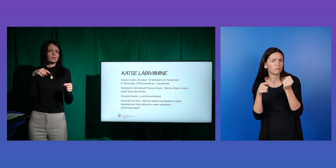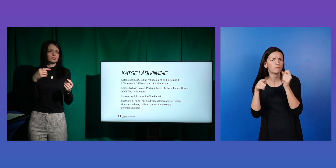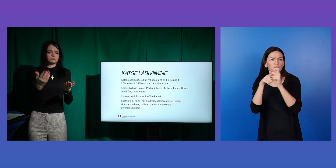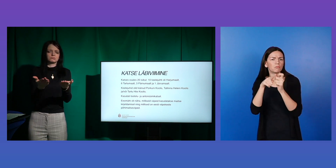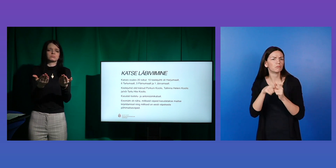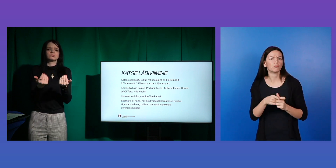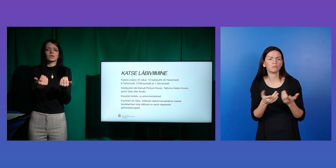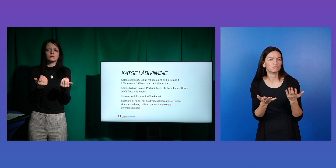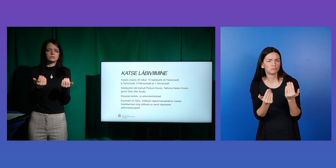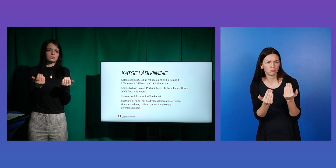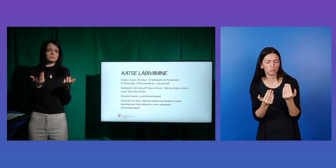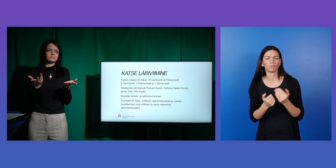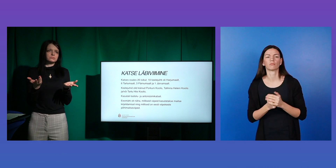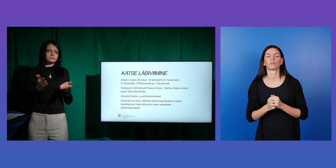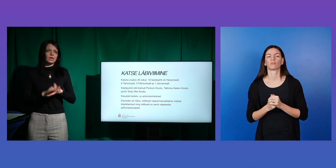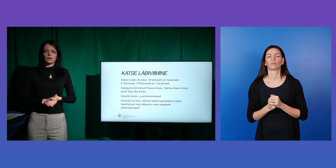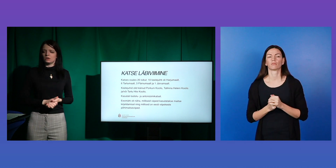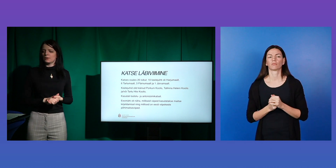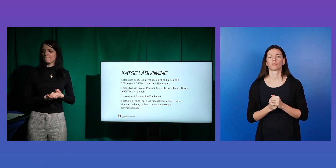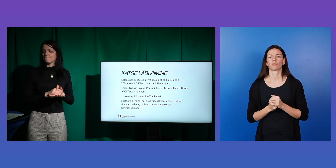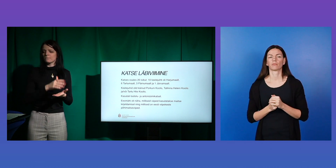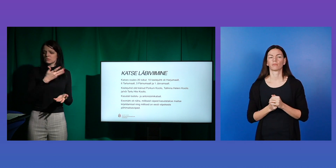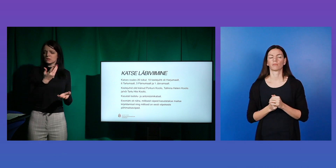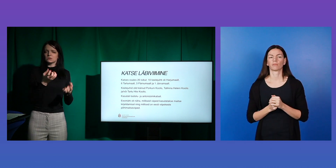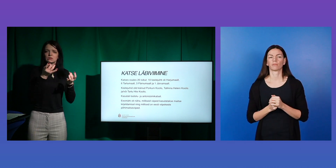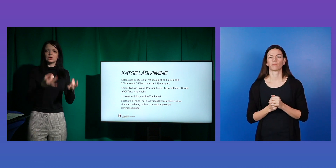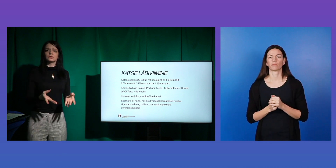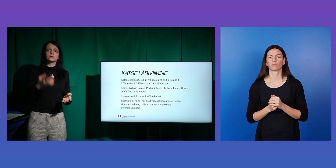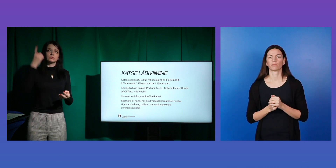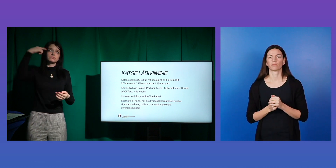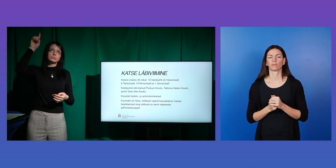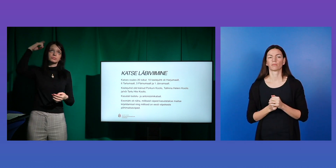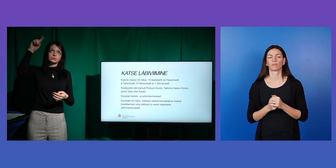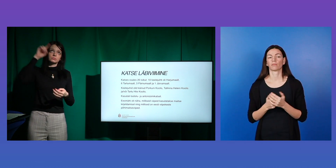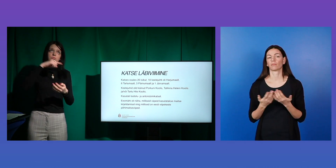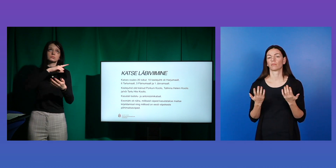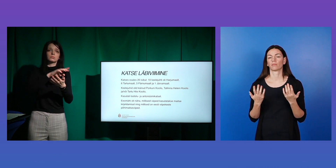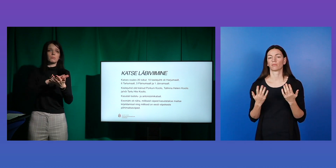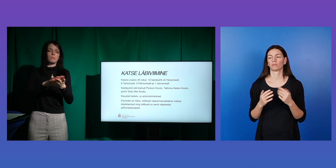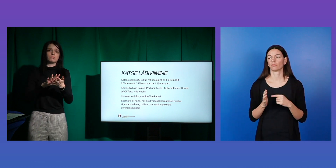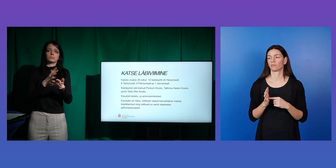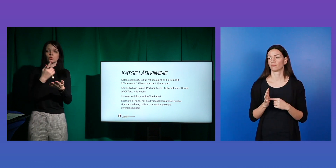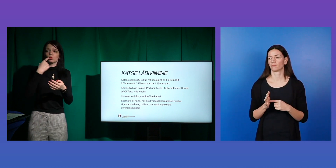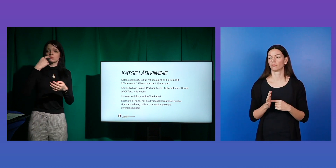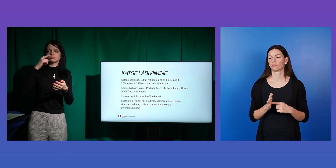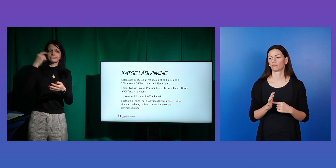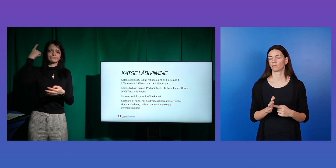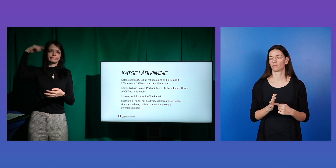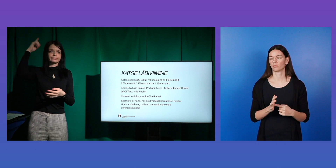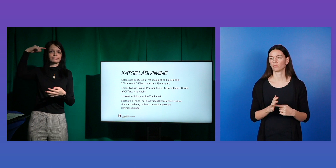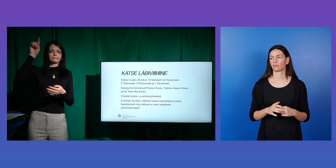mulle palun. Kas sa tead, mis maitse see on? Palusin viibelda endale selle maitse viipe.